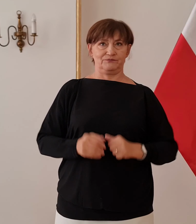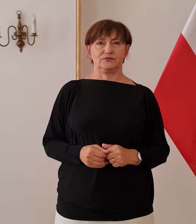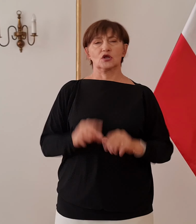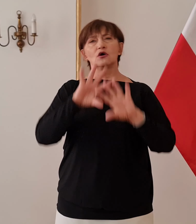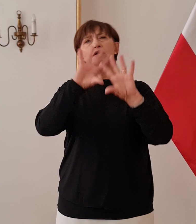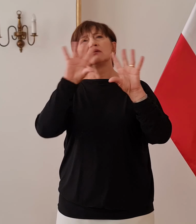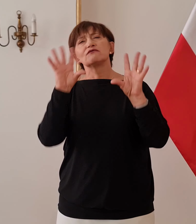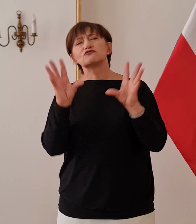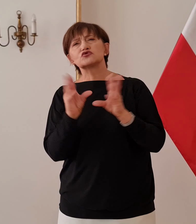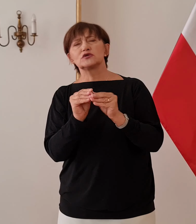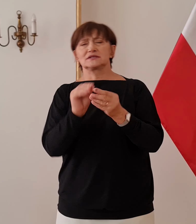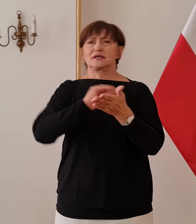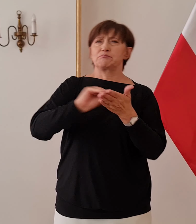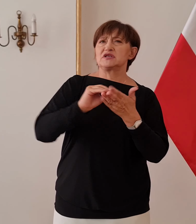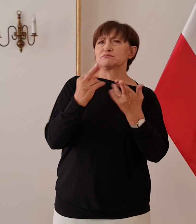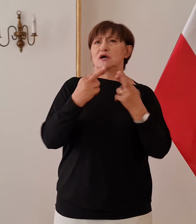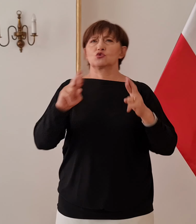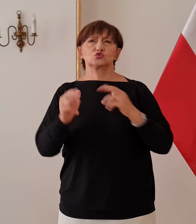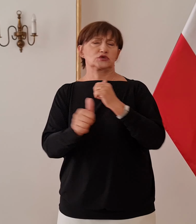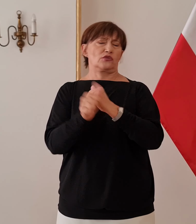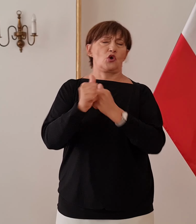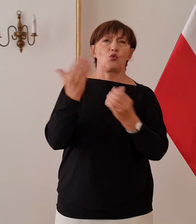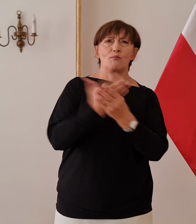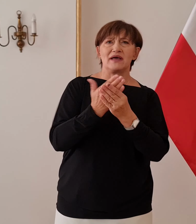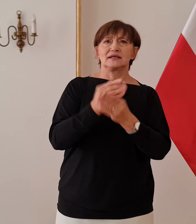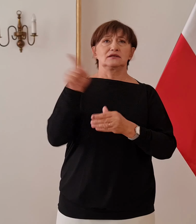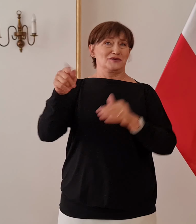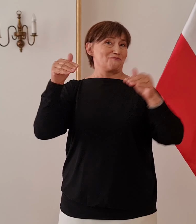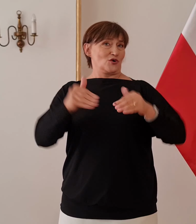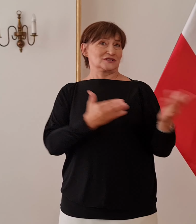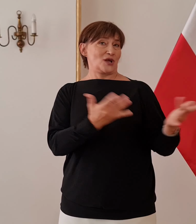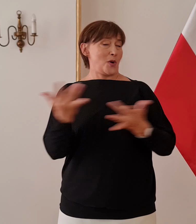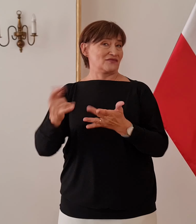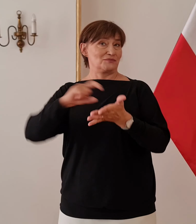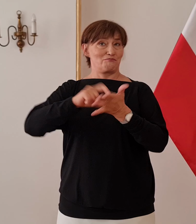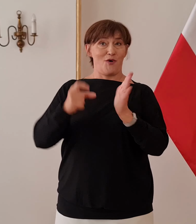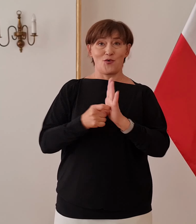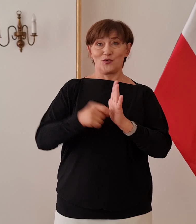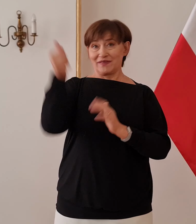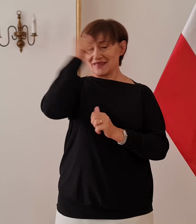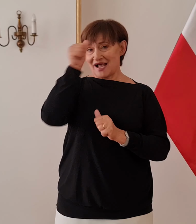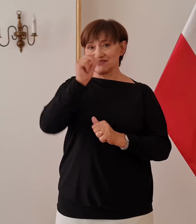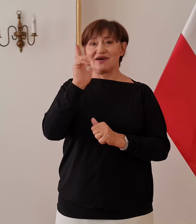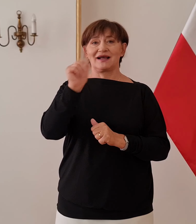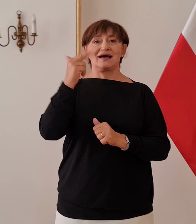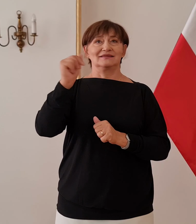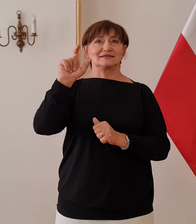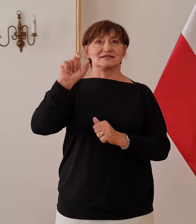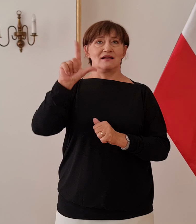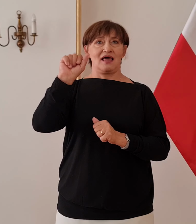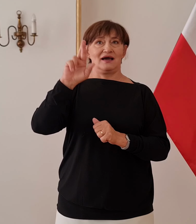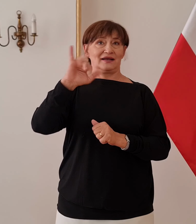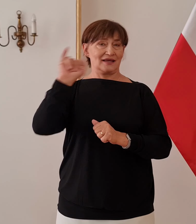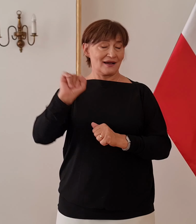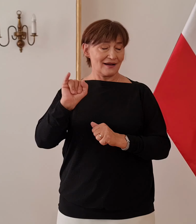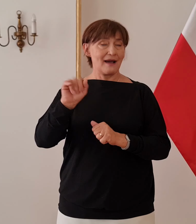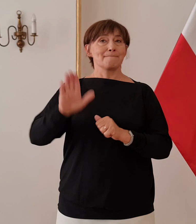urzędowych. W punkcie tym pracuje osoba przeszkolona w języku migowym.